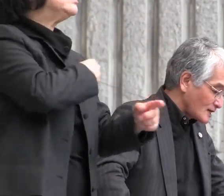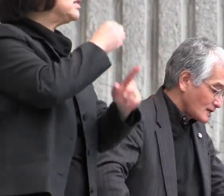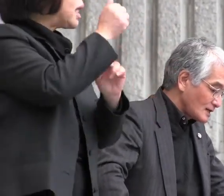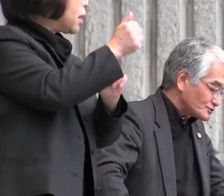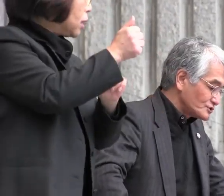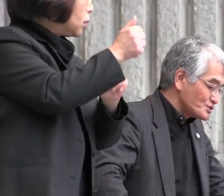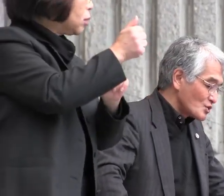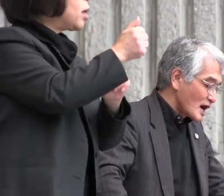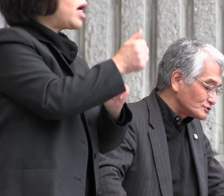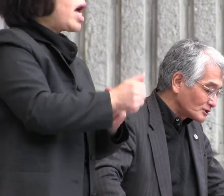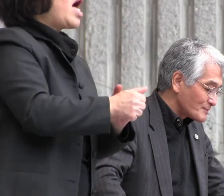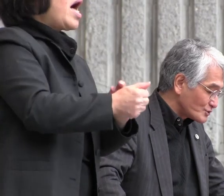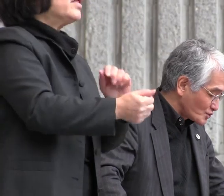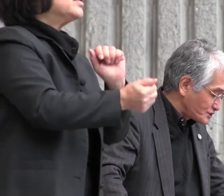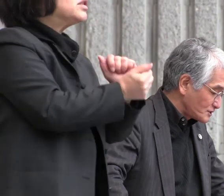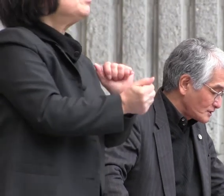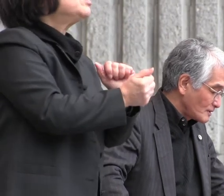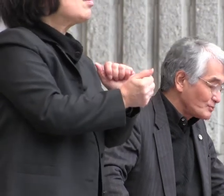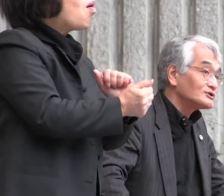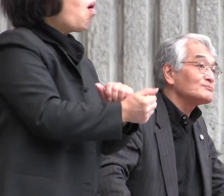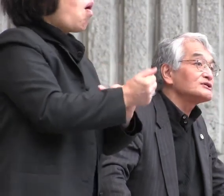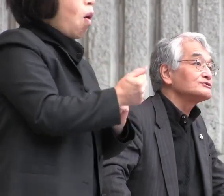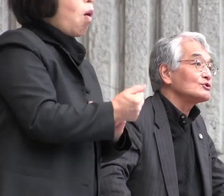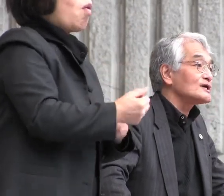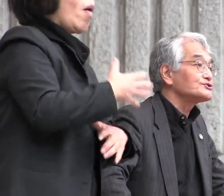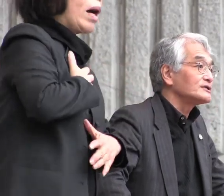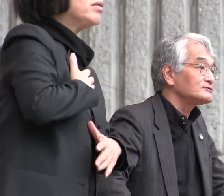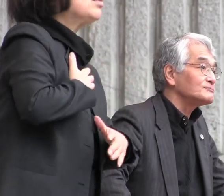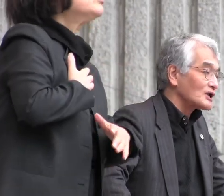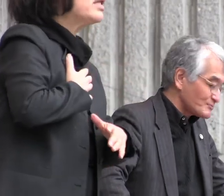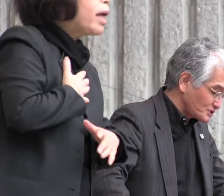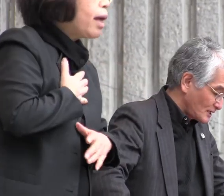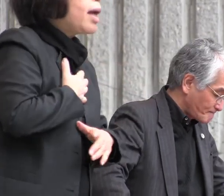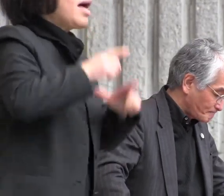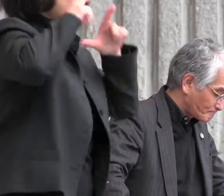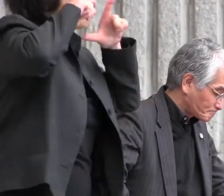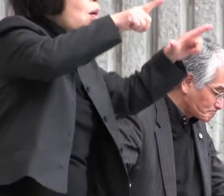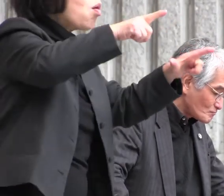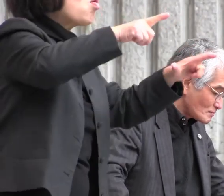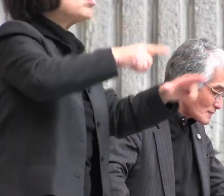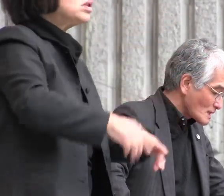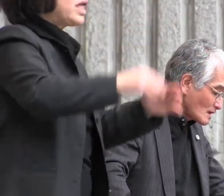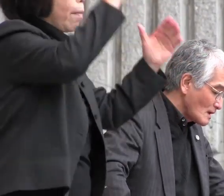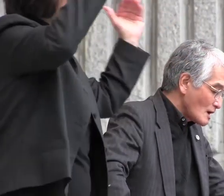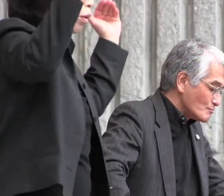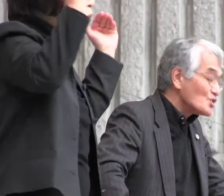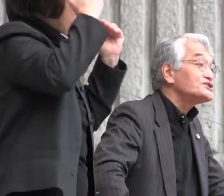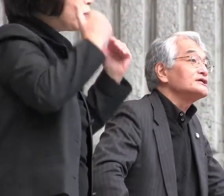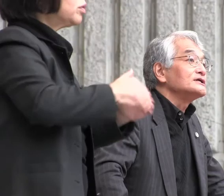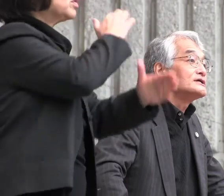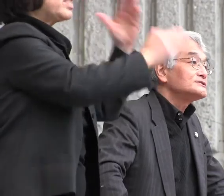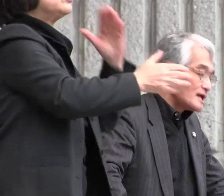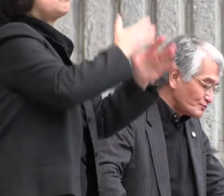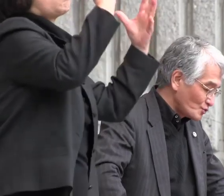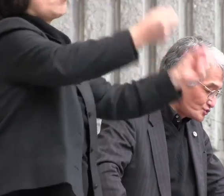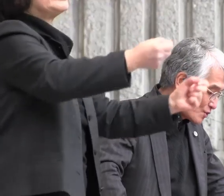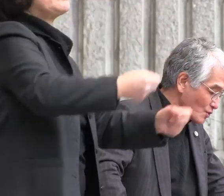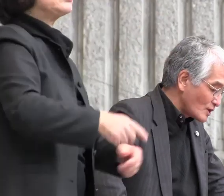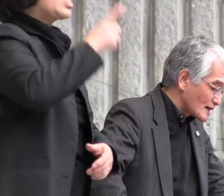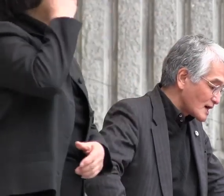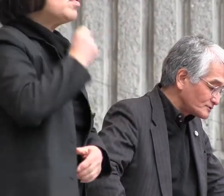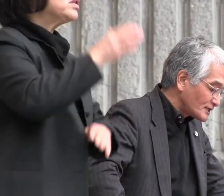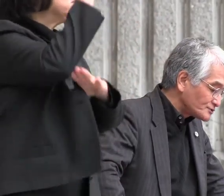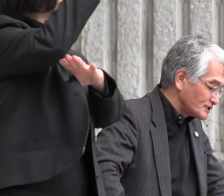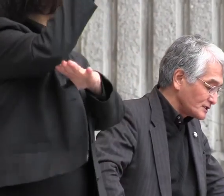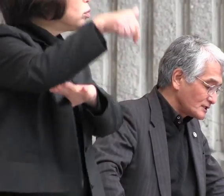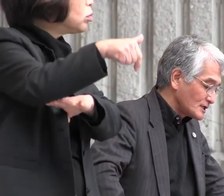氏が罪を覚悟で暴露し、ベトナム戦争は終結に向かいました。もし政府の情